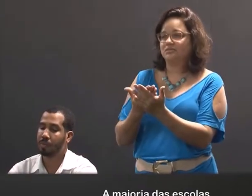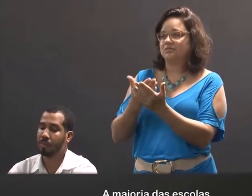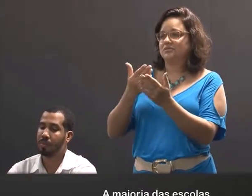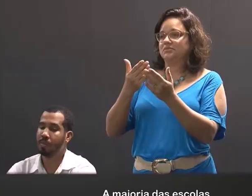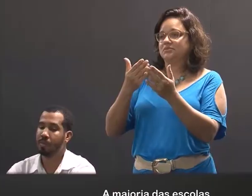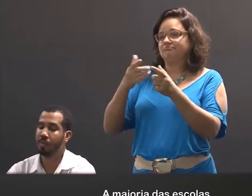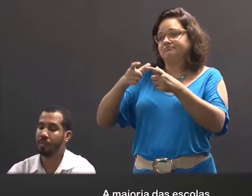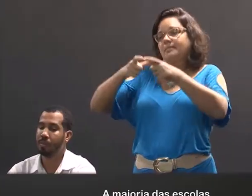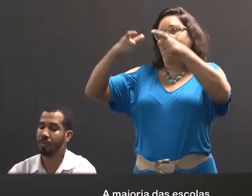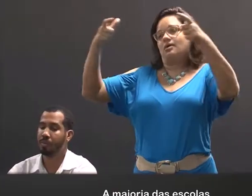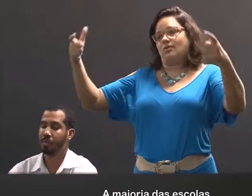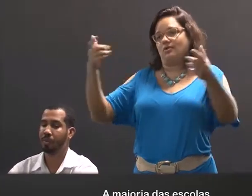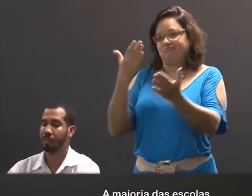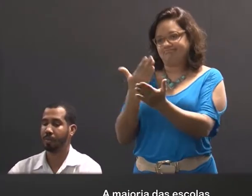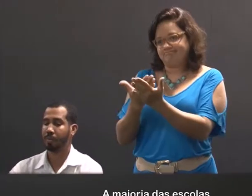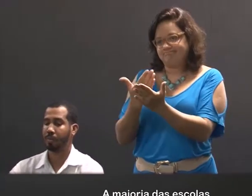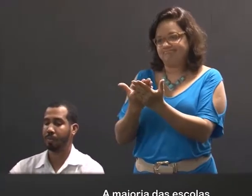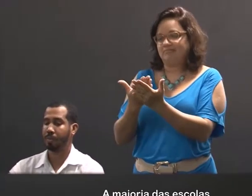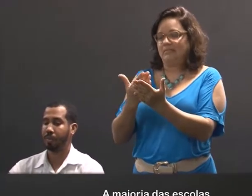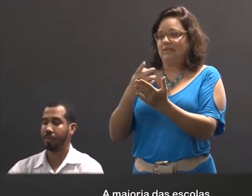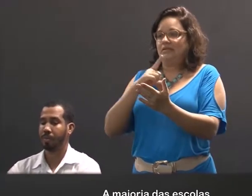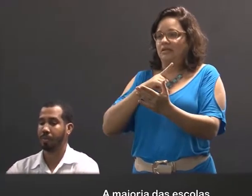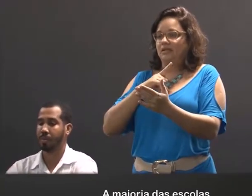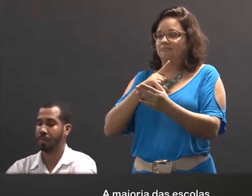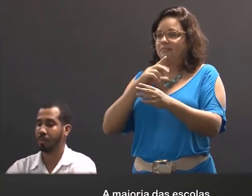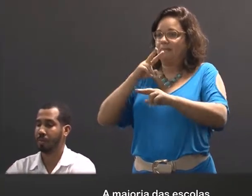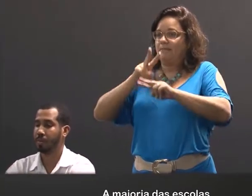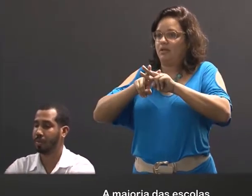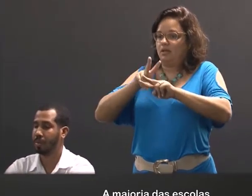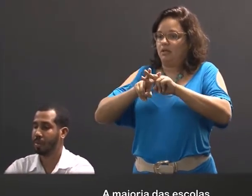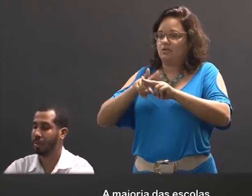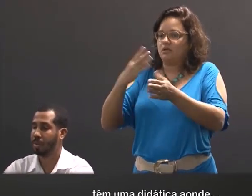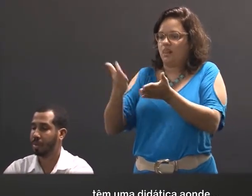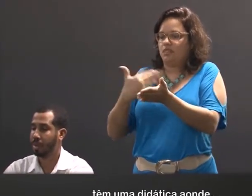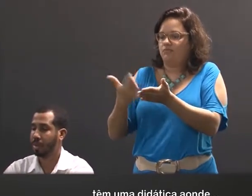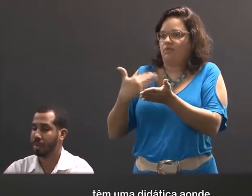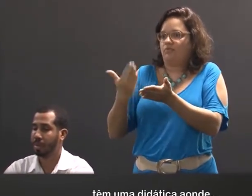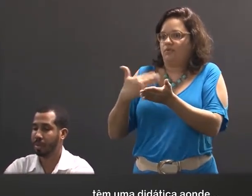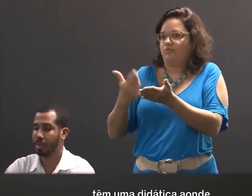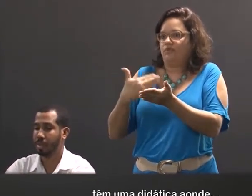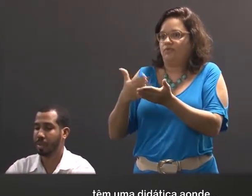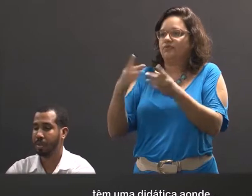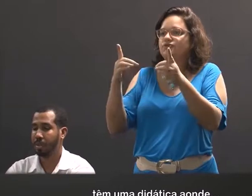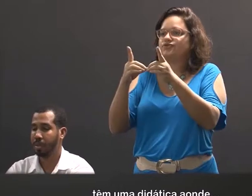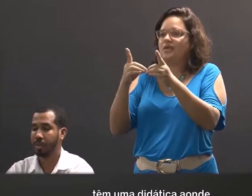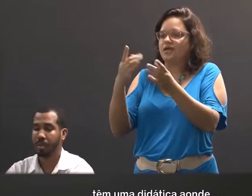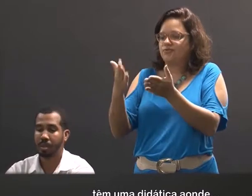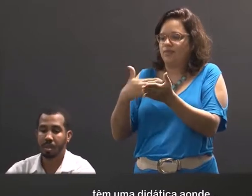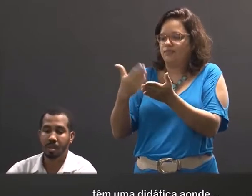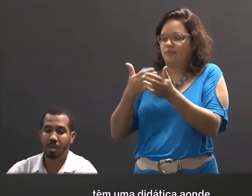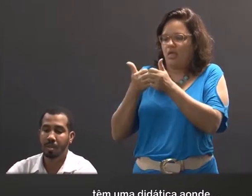Na escola, a maioria das escolas tem livro,